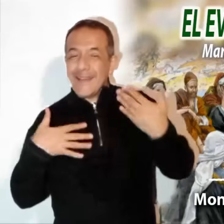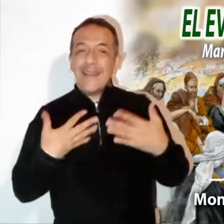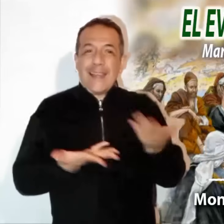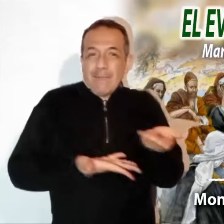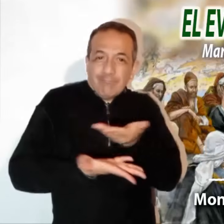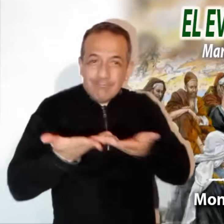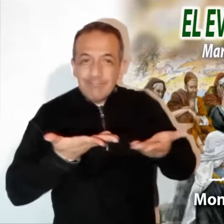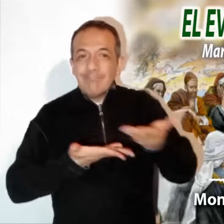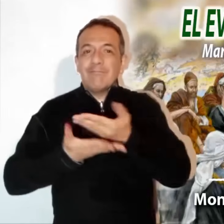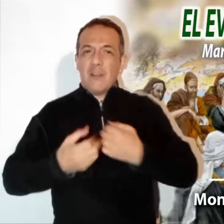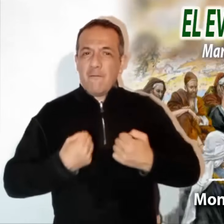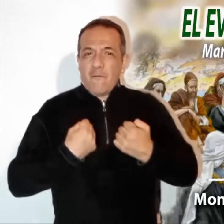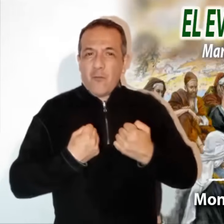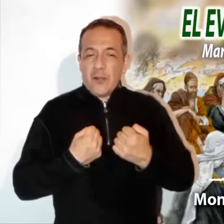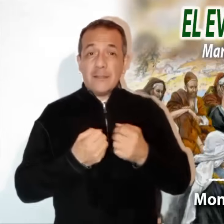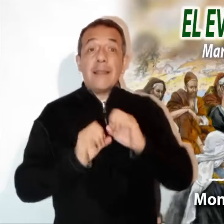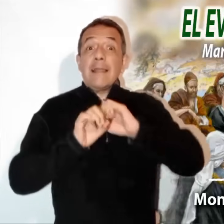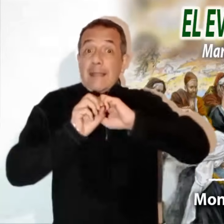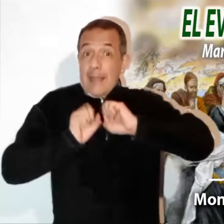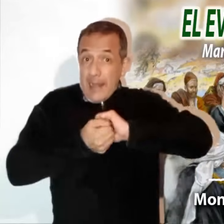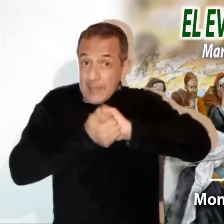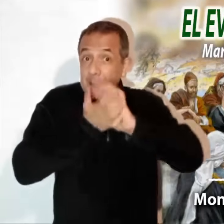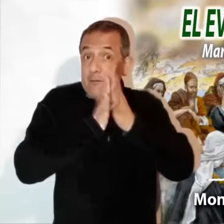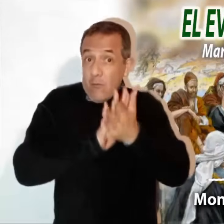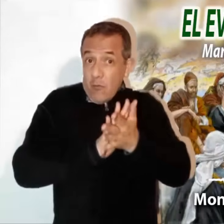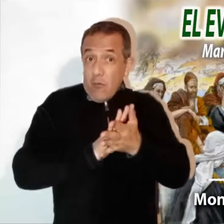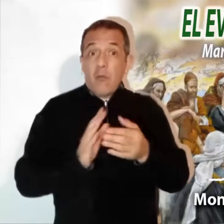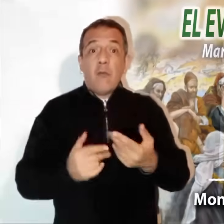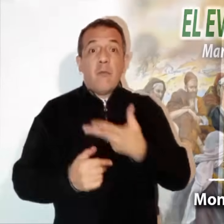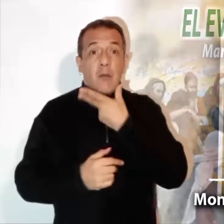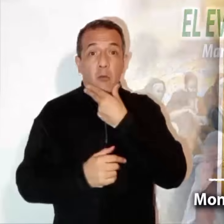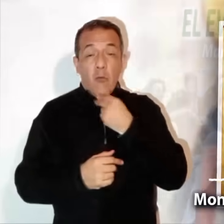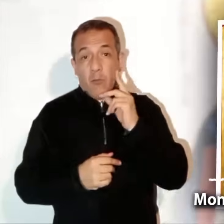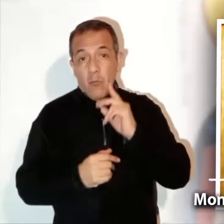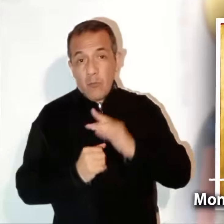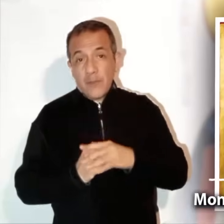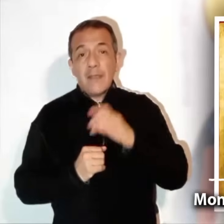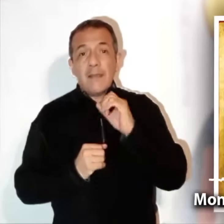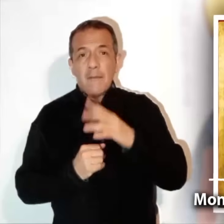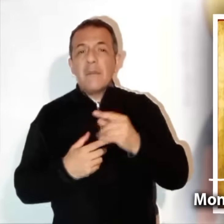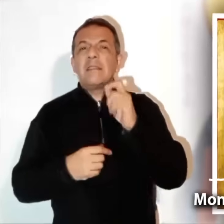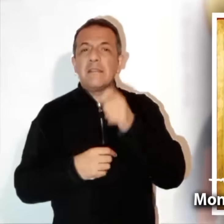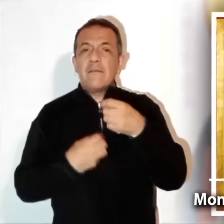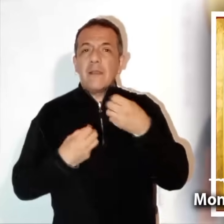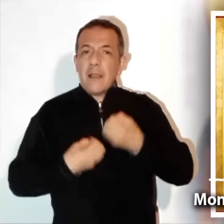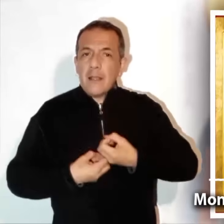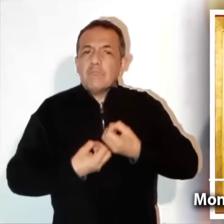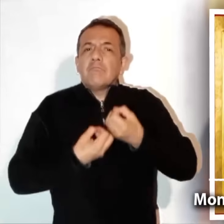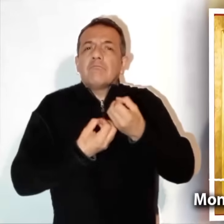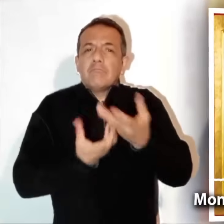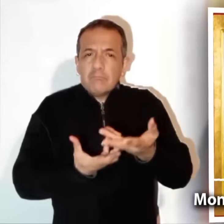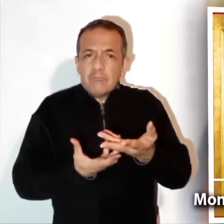el sentido de la donación continua, del entregarse, de la donación que genera vida.